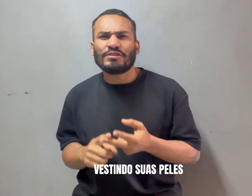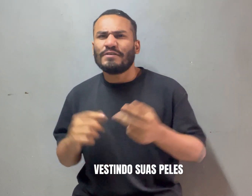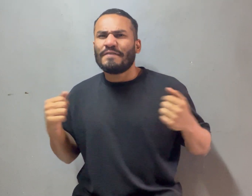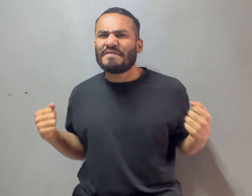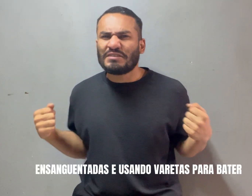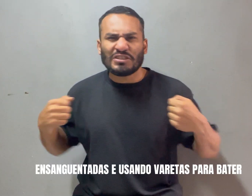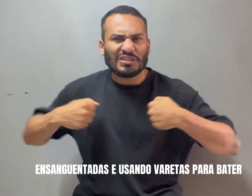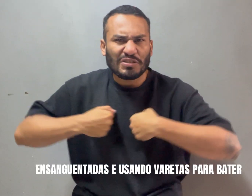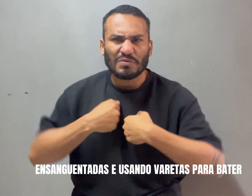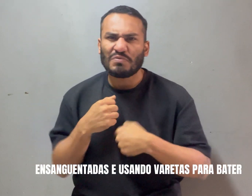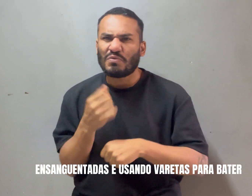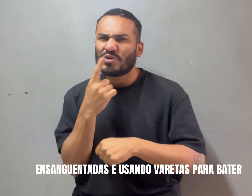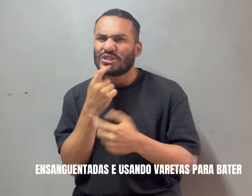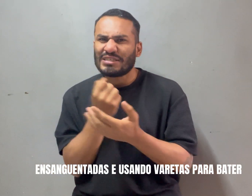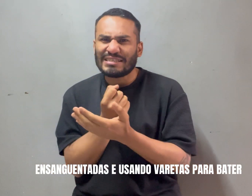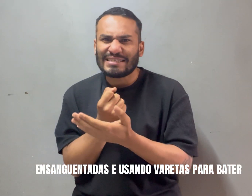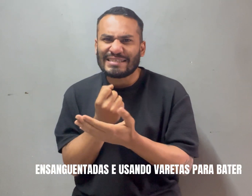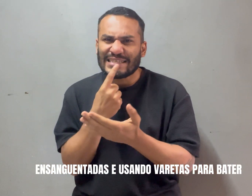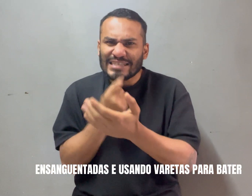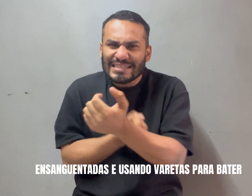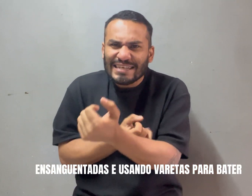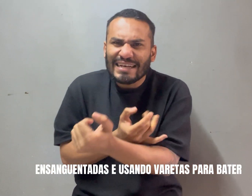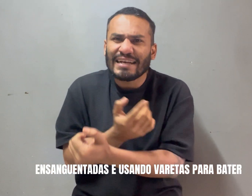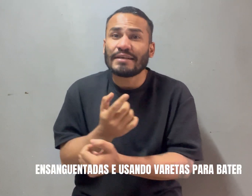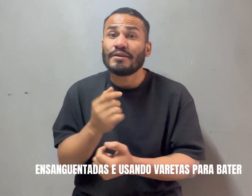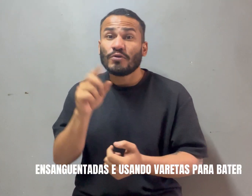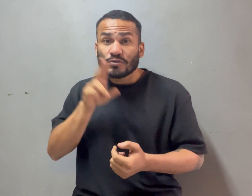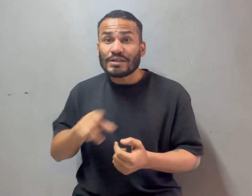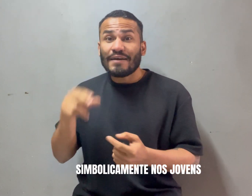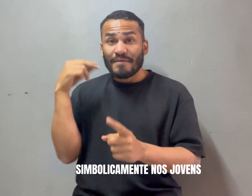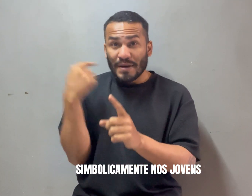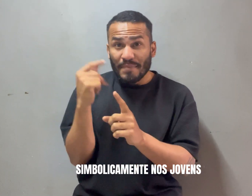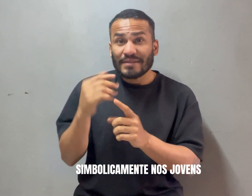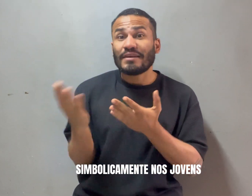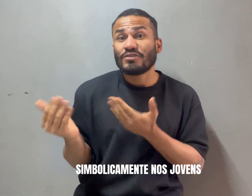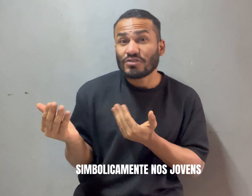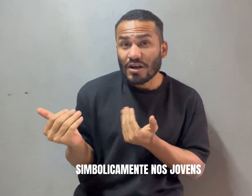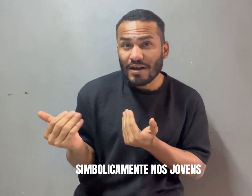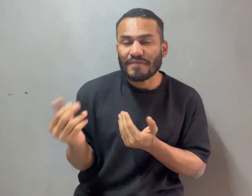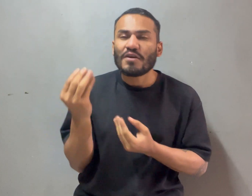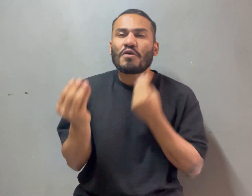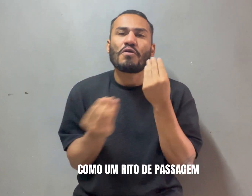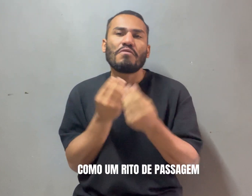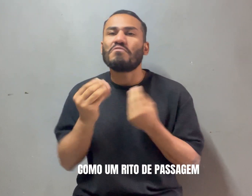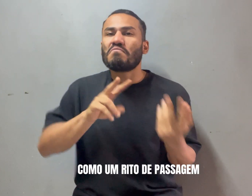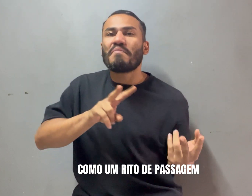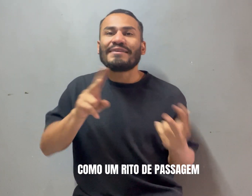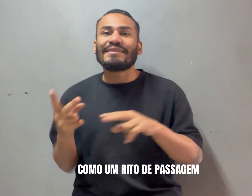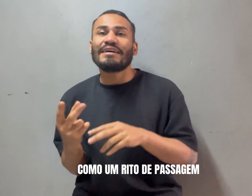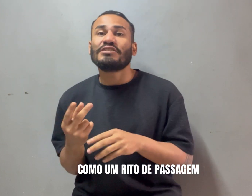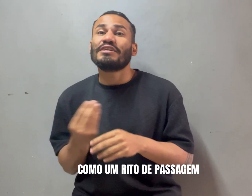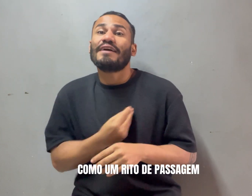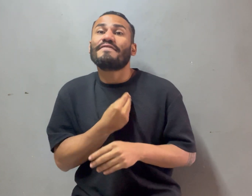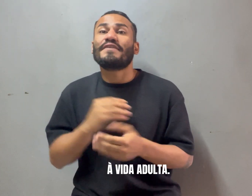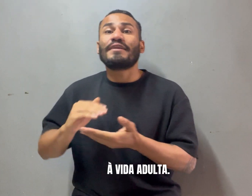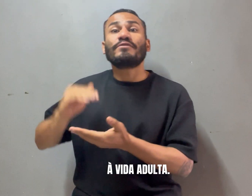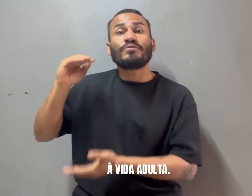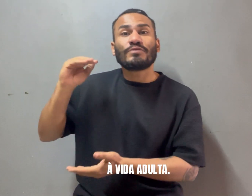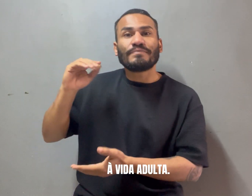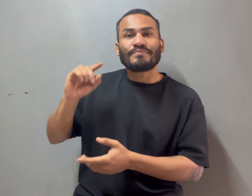peles ensanguentadas e usando varetas para bater simbolicamente nos jovens como um rito de passagem à vida adulta.